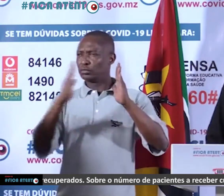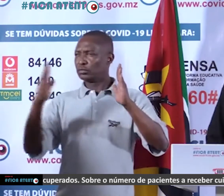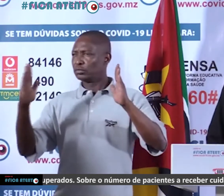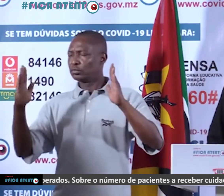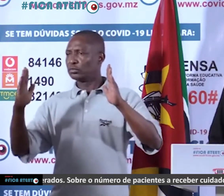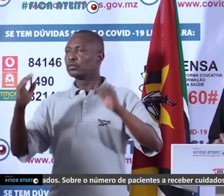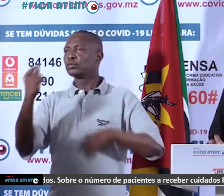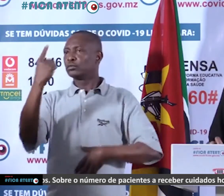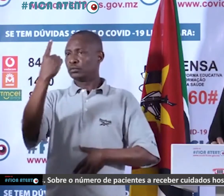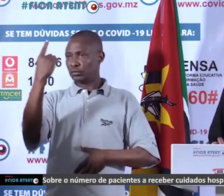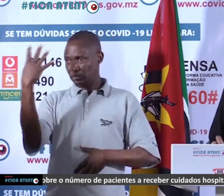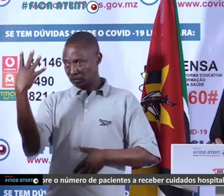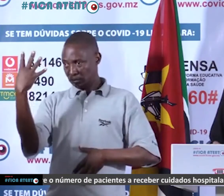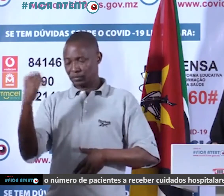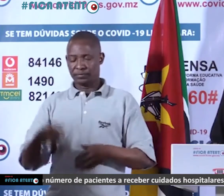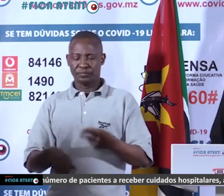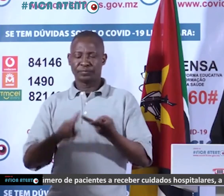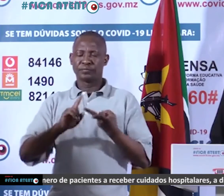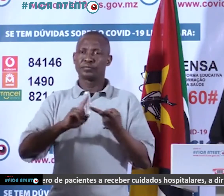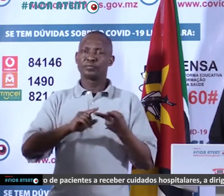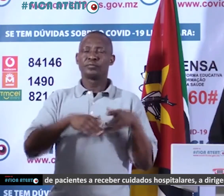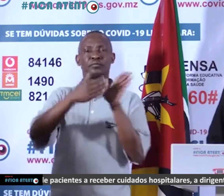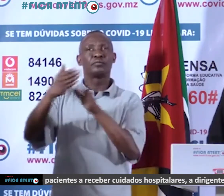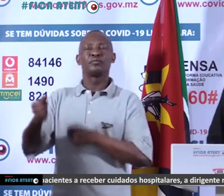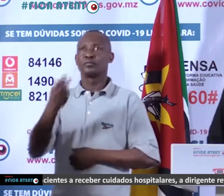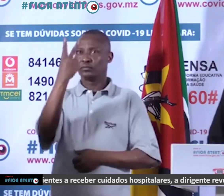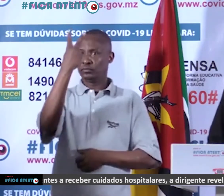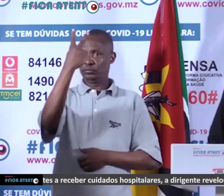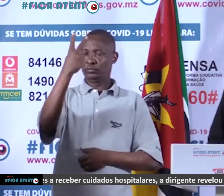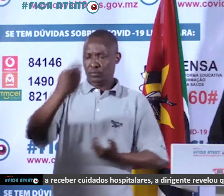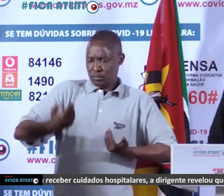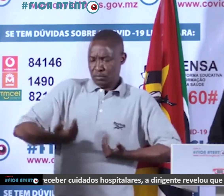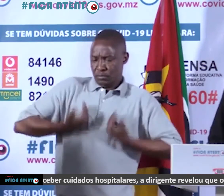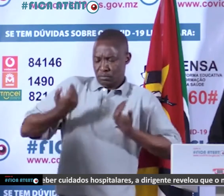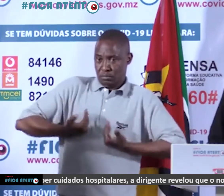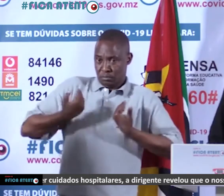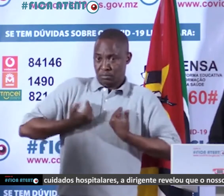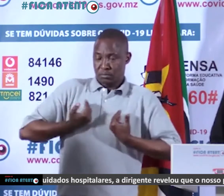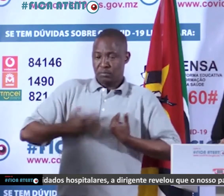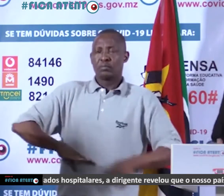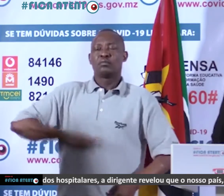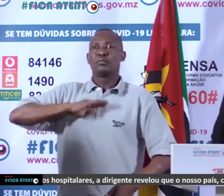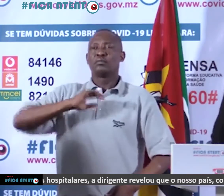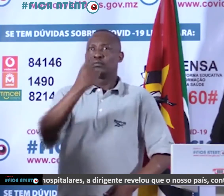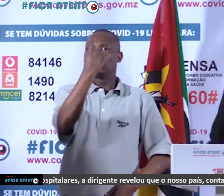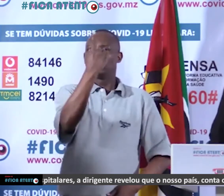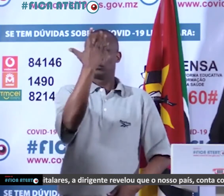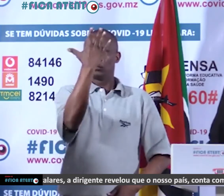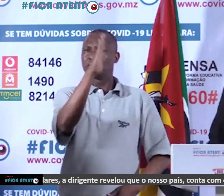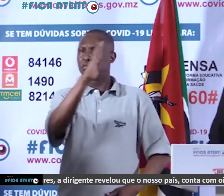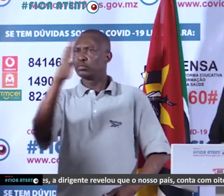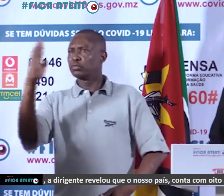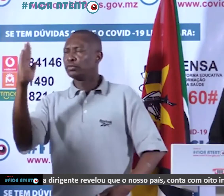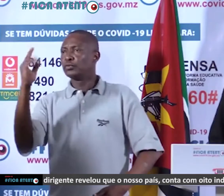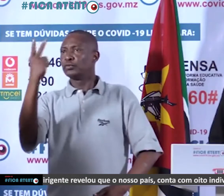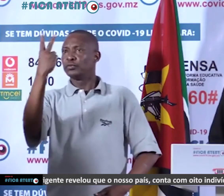2 casos são adolescentes e jovens na faixa etária dos 15 aos 24 anos